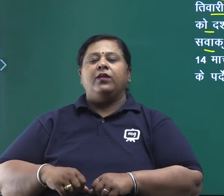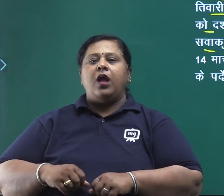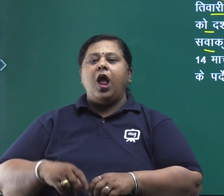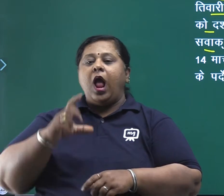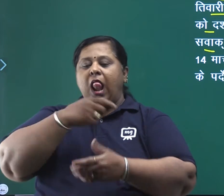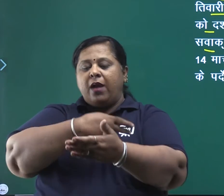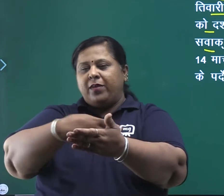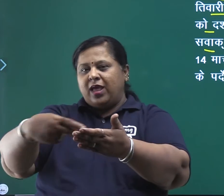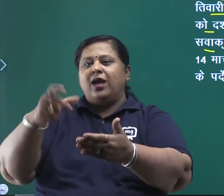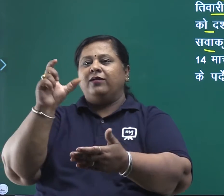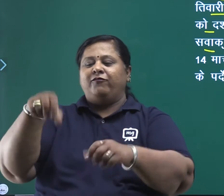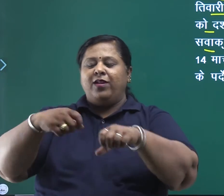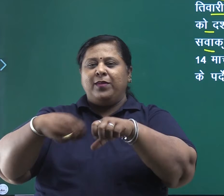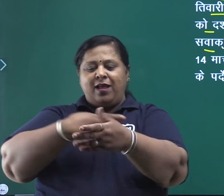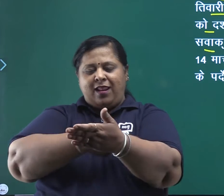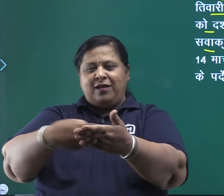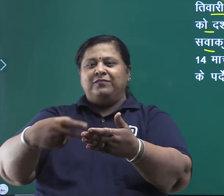आलम आरा